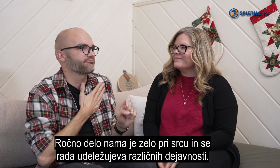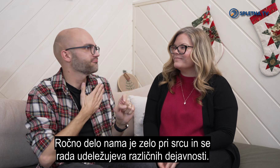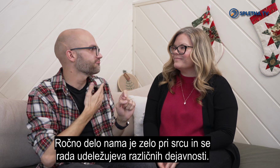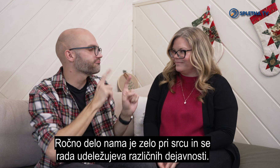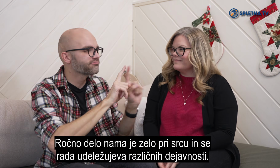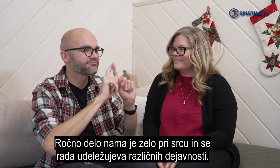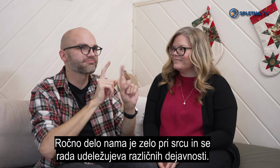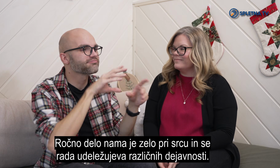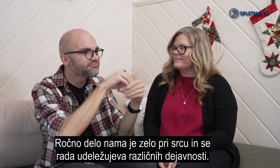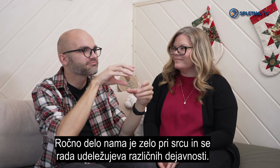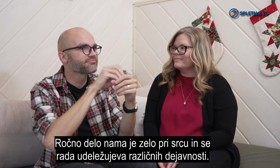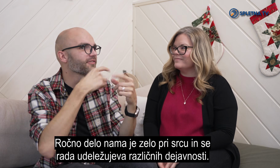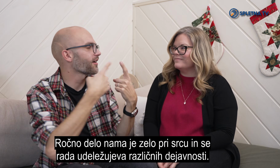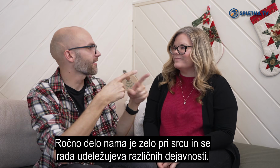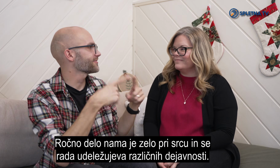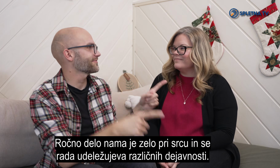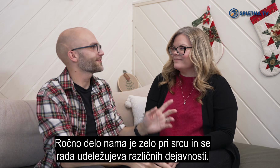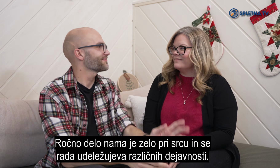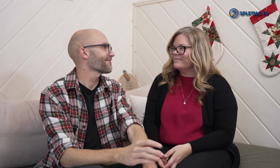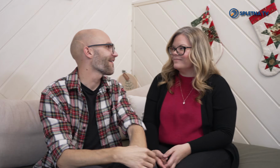rada udeležujeva različnih dejavnosti.